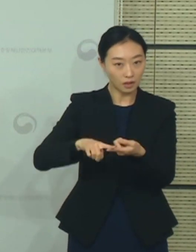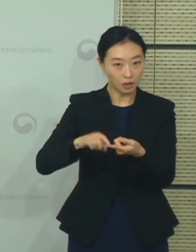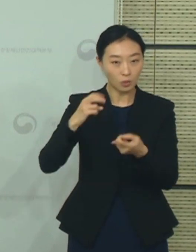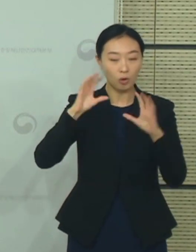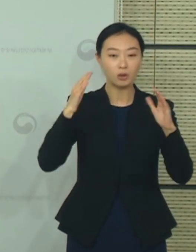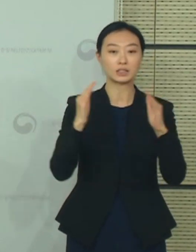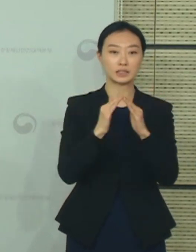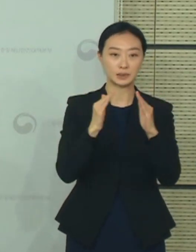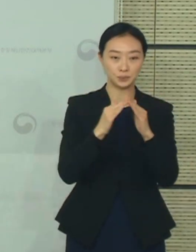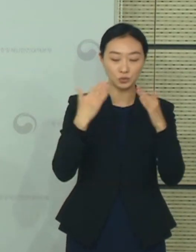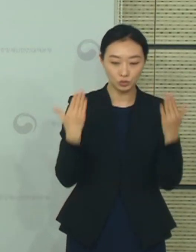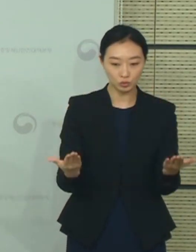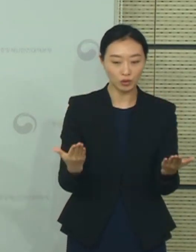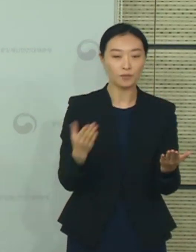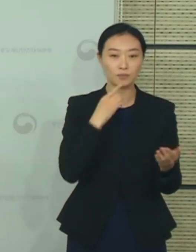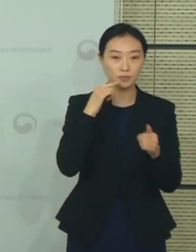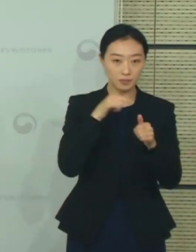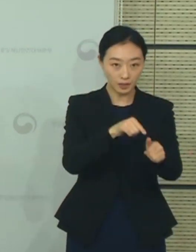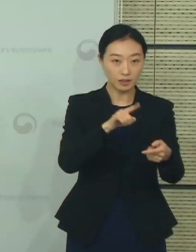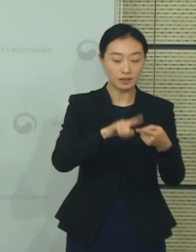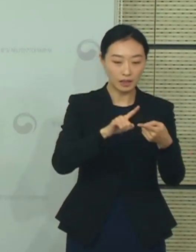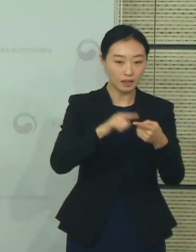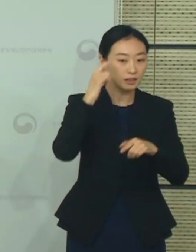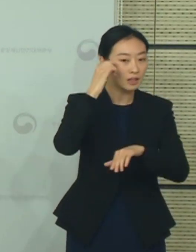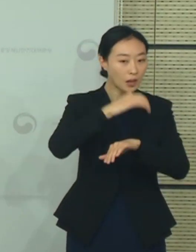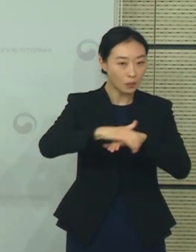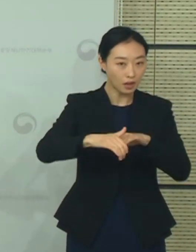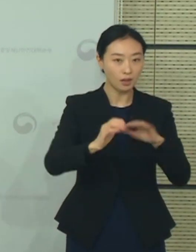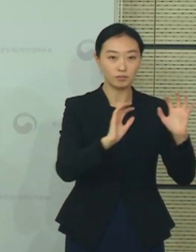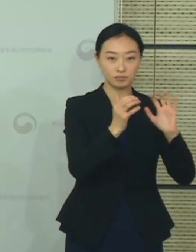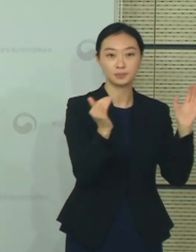공백 지원 대책 등을 논의하였습니다.